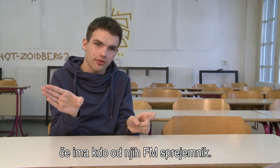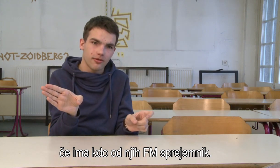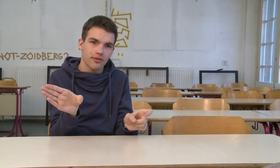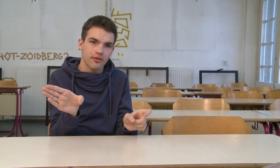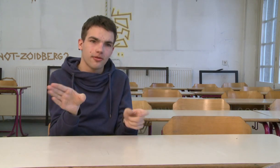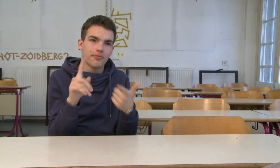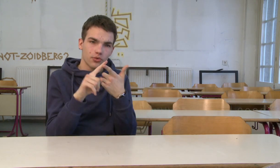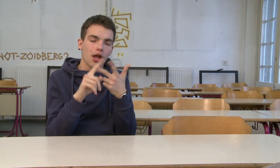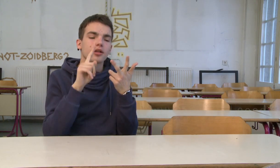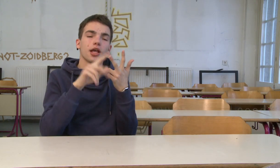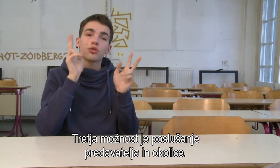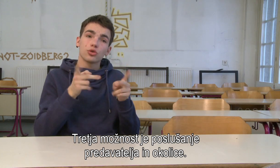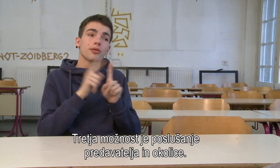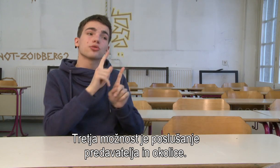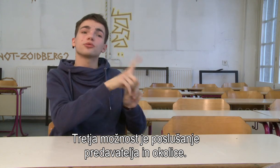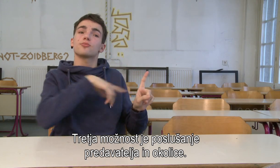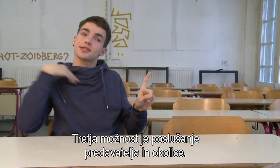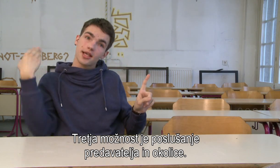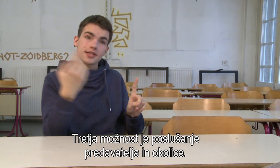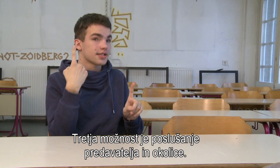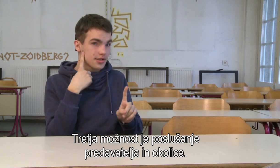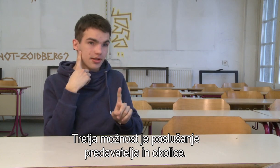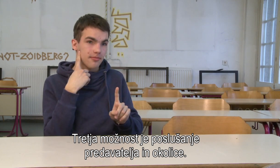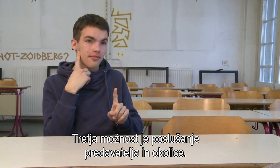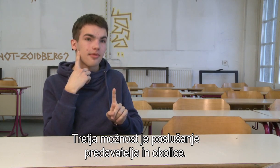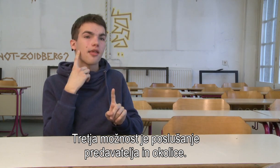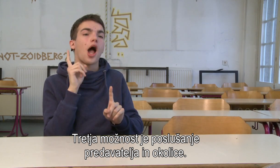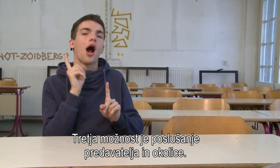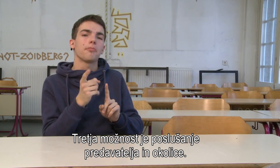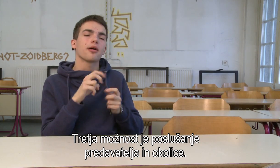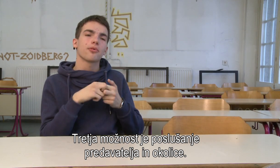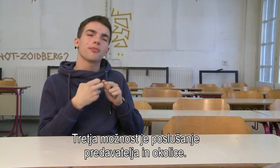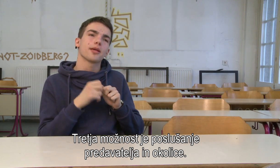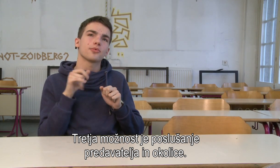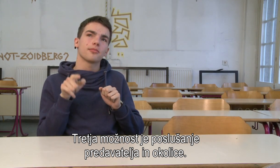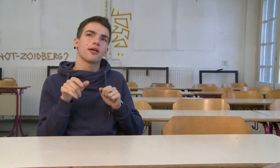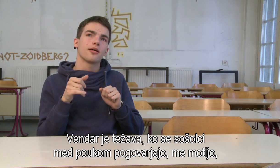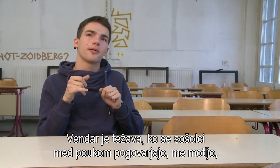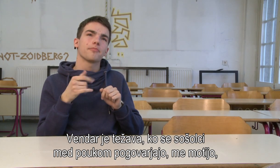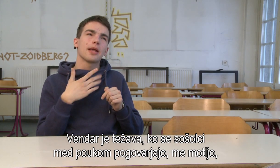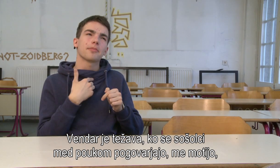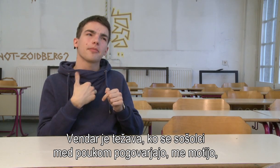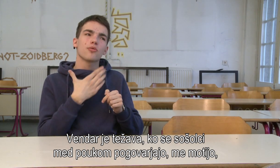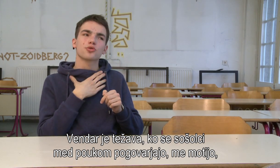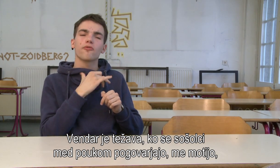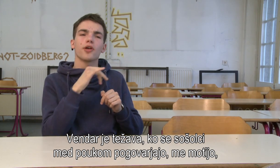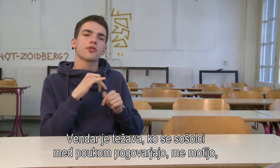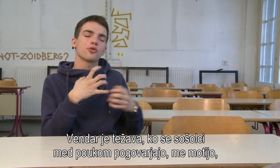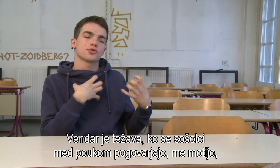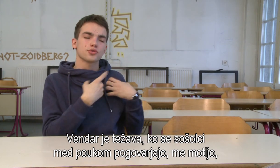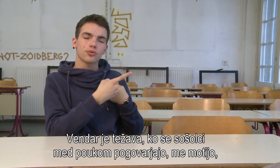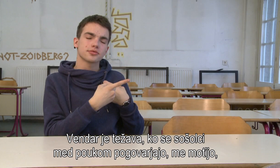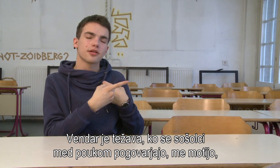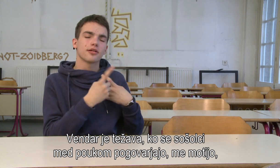to. Tretja možnost pa tudi vse slišim. Ampak problem tom je, primerno so